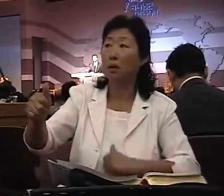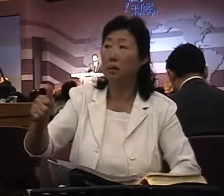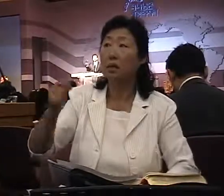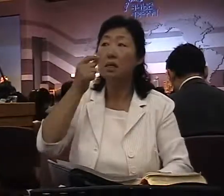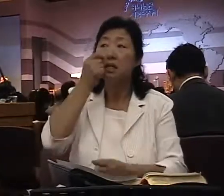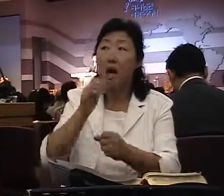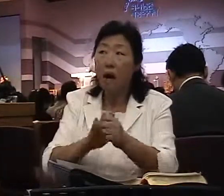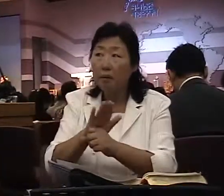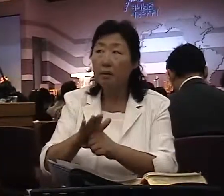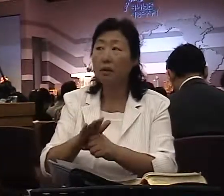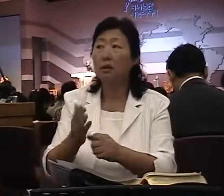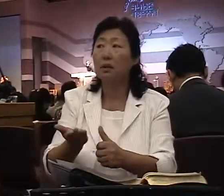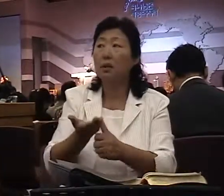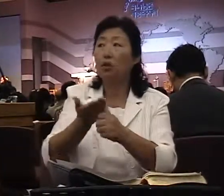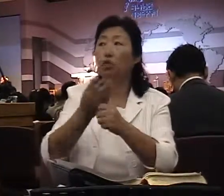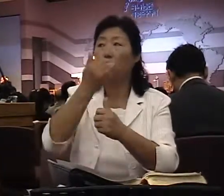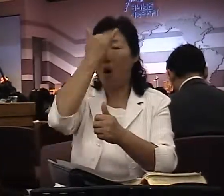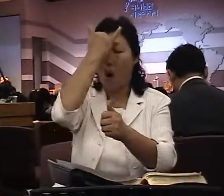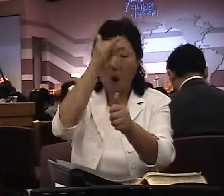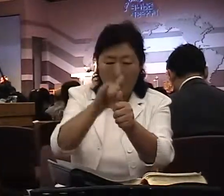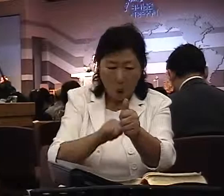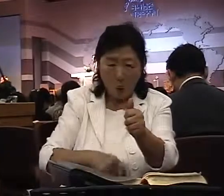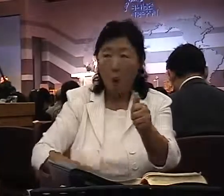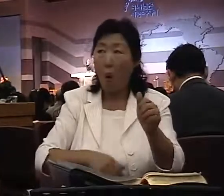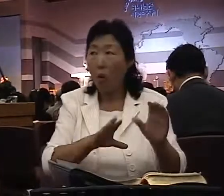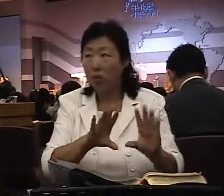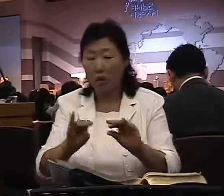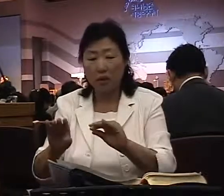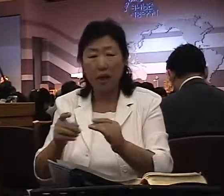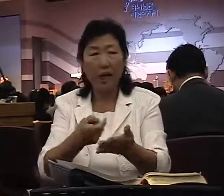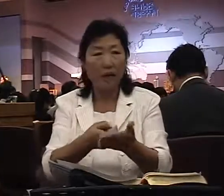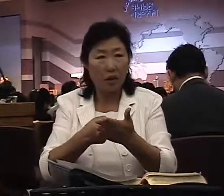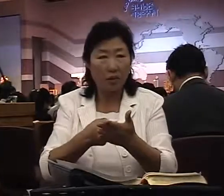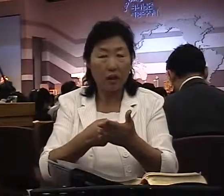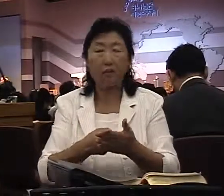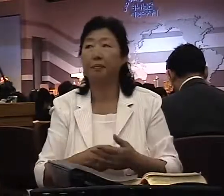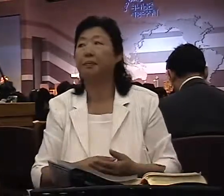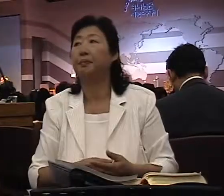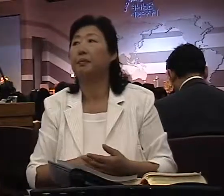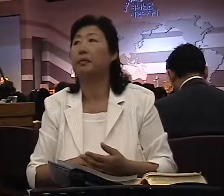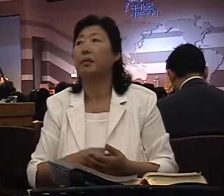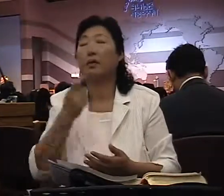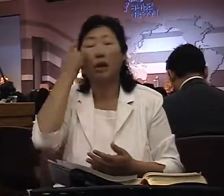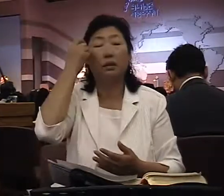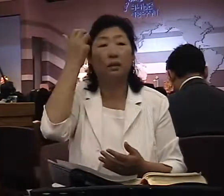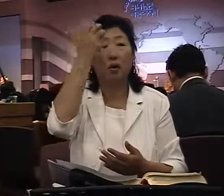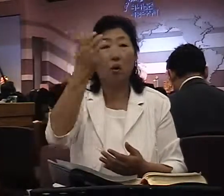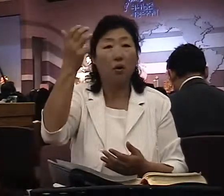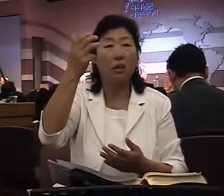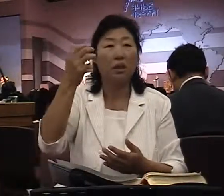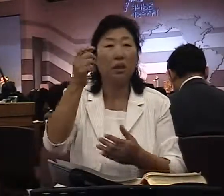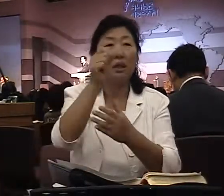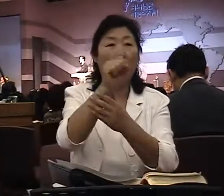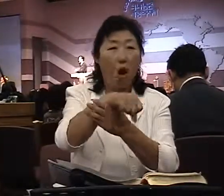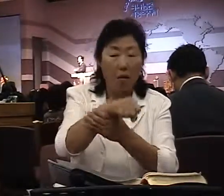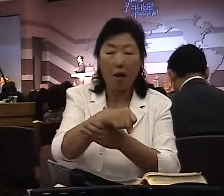자비, 양성, 충성, 온유, 절제. 이게 성령의 열매라고 하시네요. 열매.